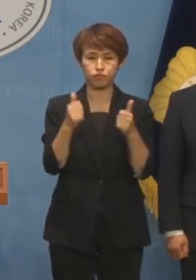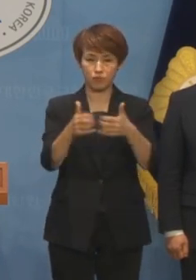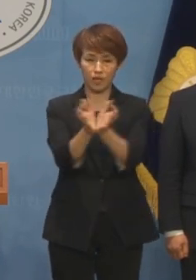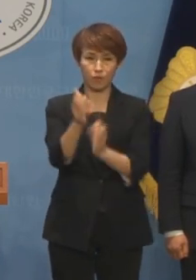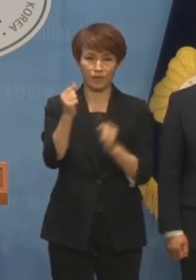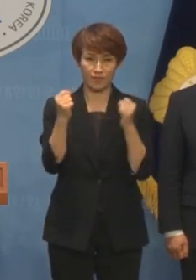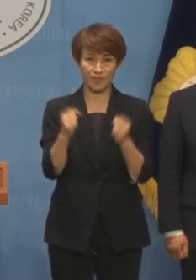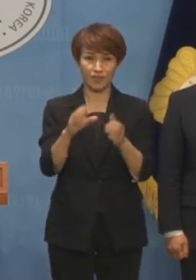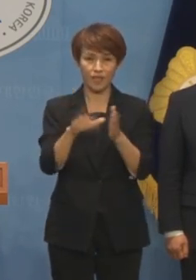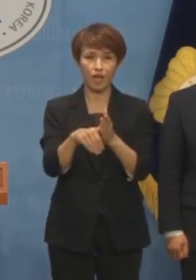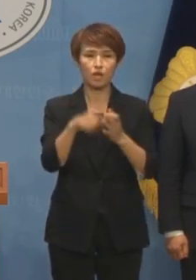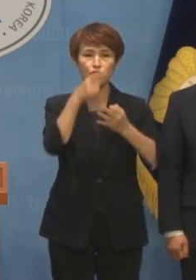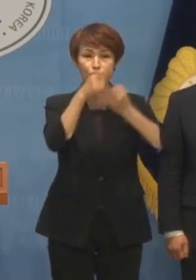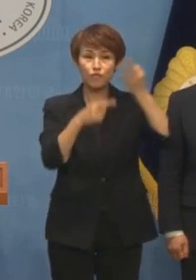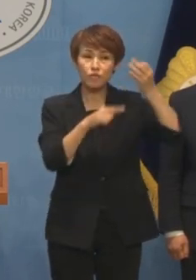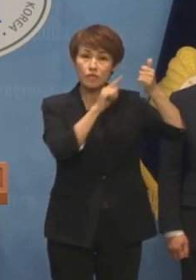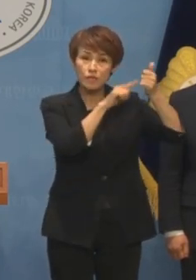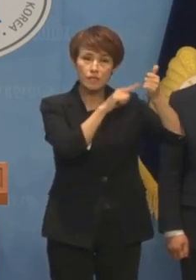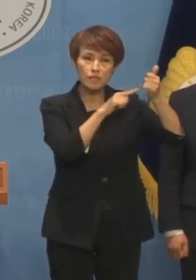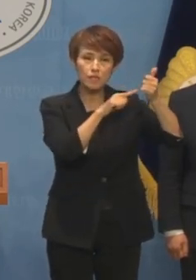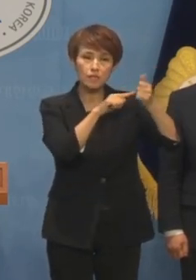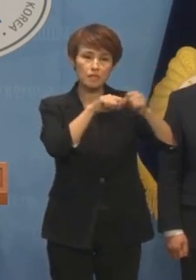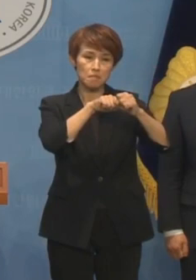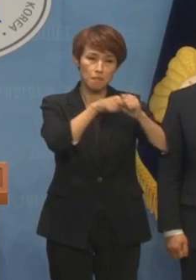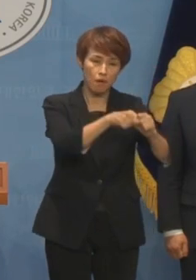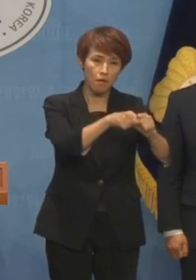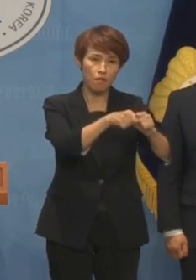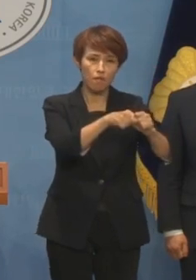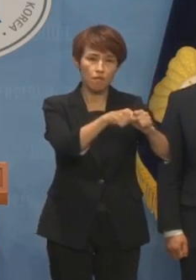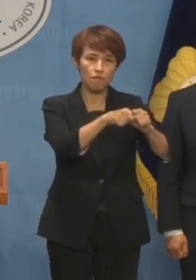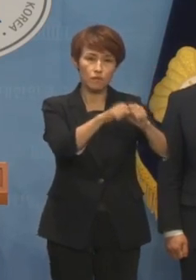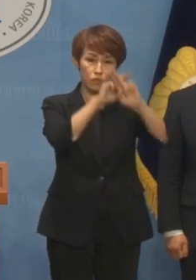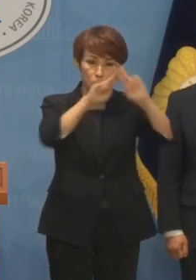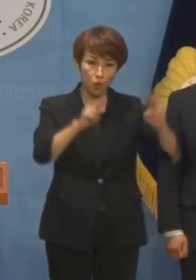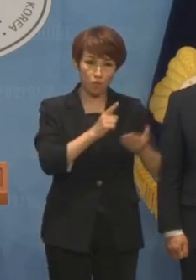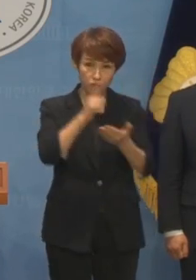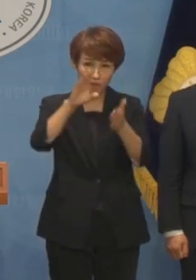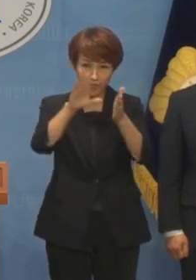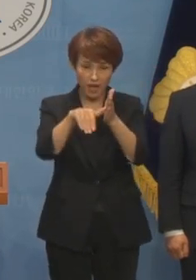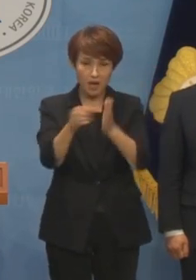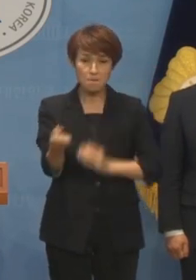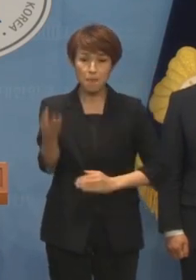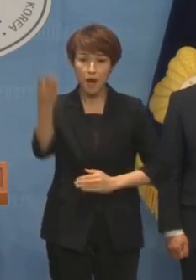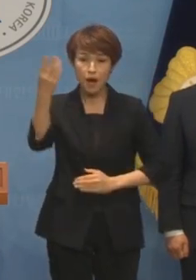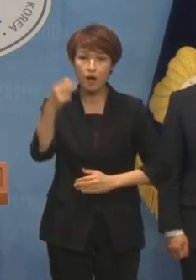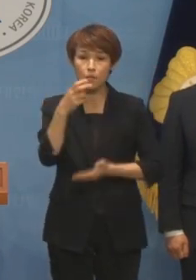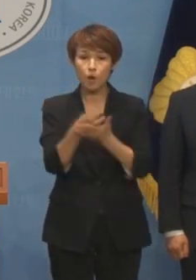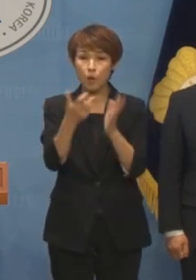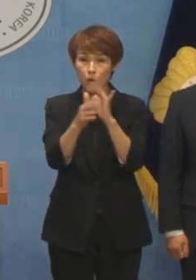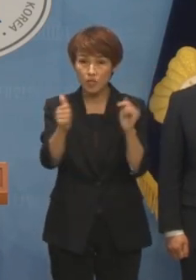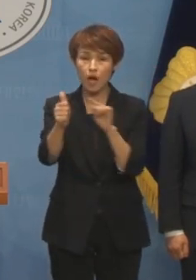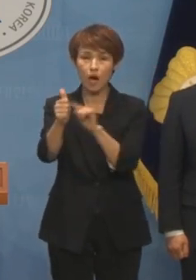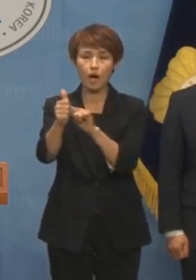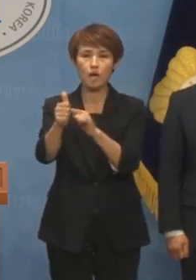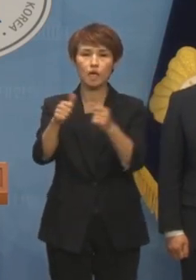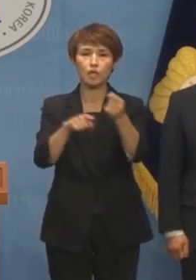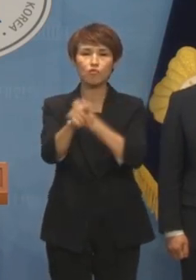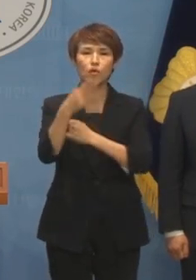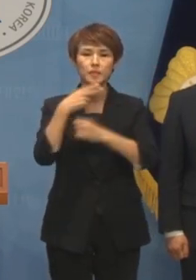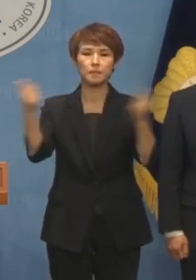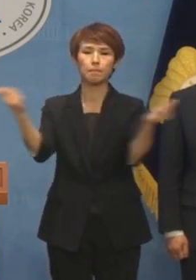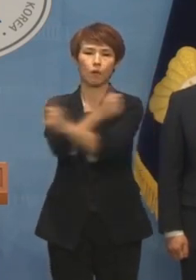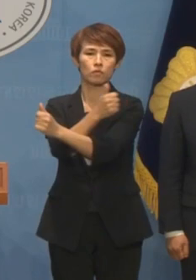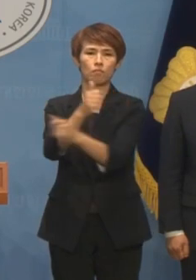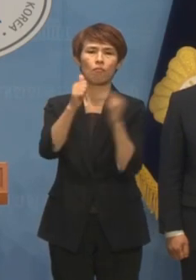때 윤 전 총장의 징계 취소 소송 1심에서 승소한 변호인들을 정당한 이유 없이